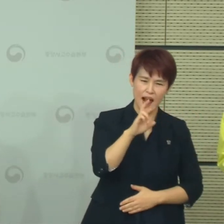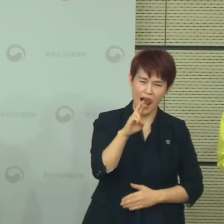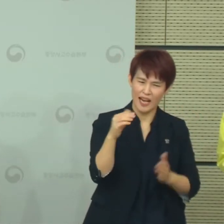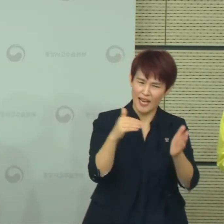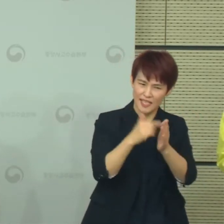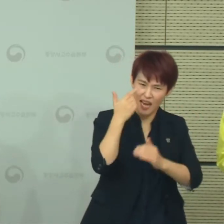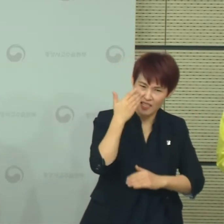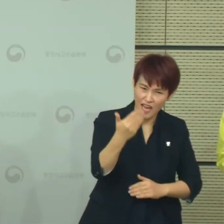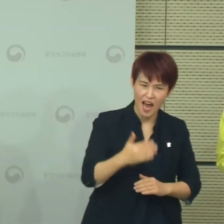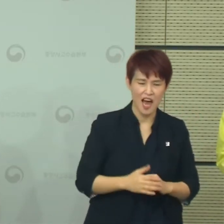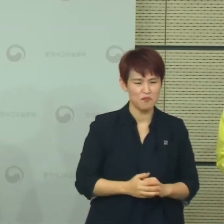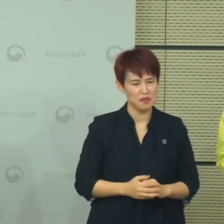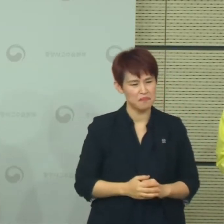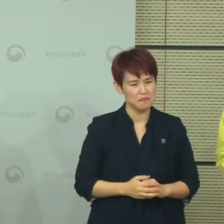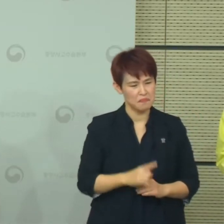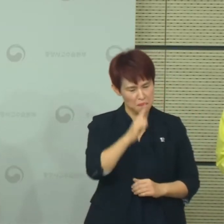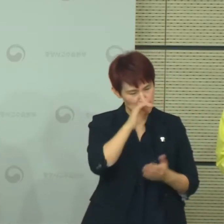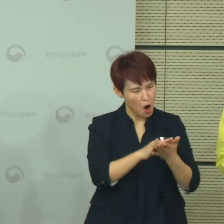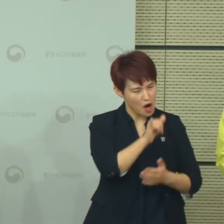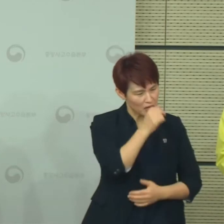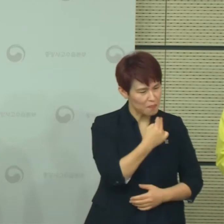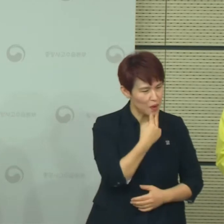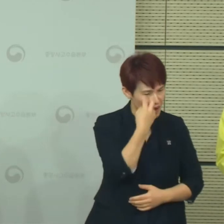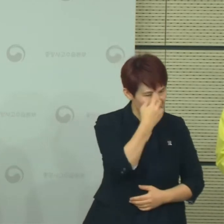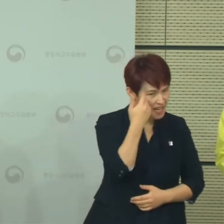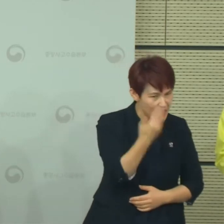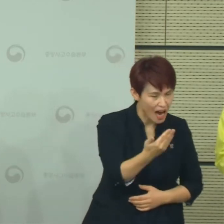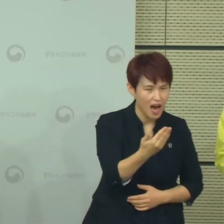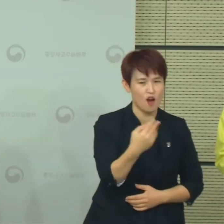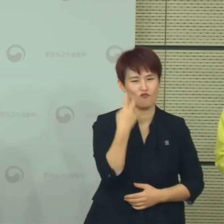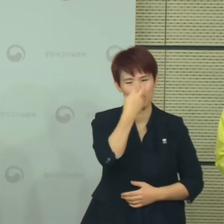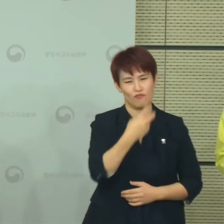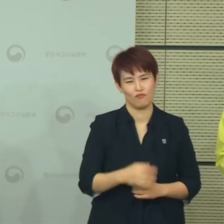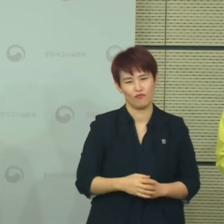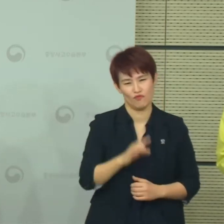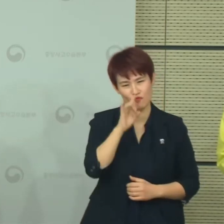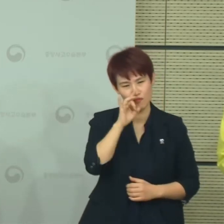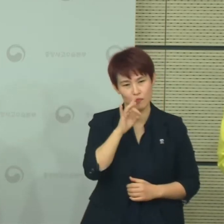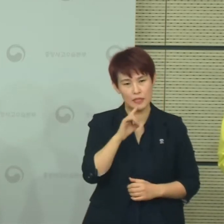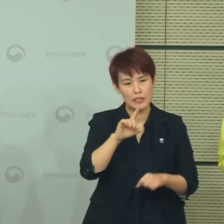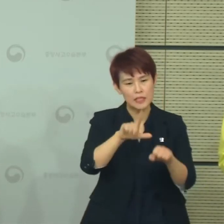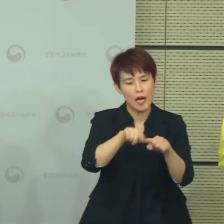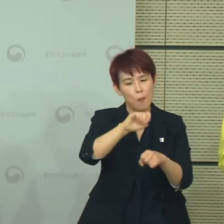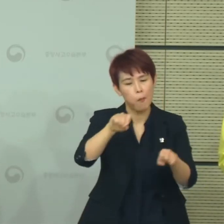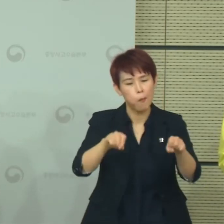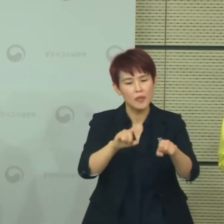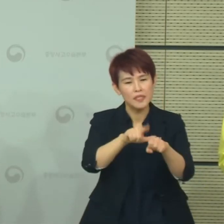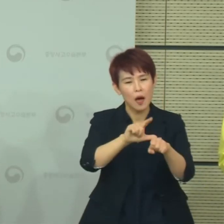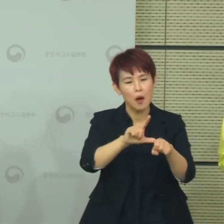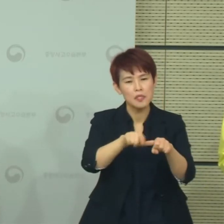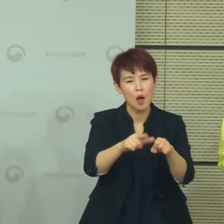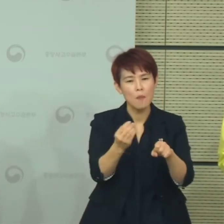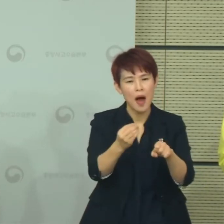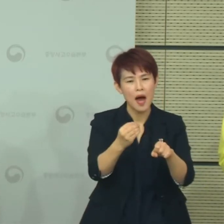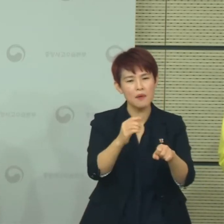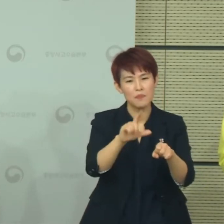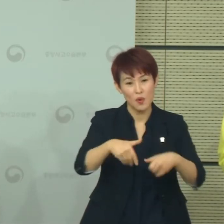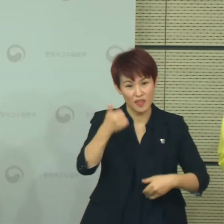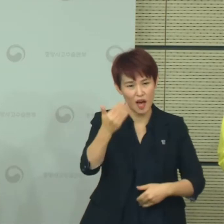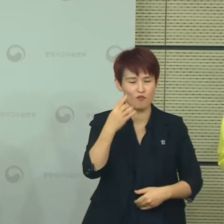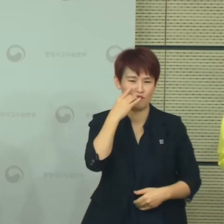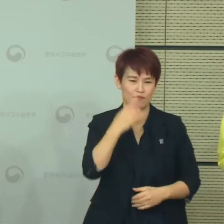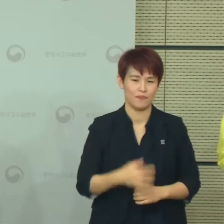뭐 증상유무 전화 확인만 하신다는 건지 궁금하고, 그리고 소요시간은 얼마나 될 걸로 예상하시는지 첫 번째 질문이고요. 두